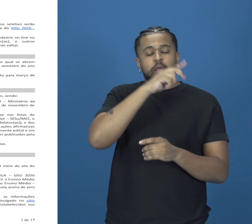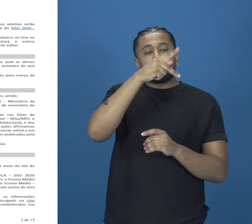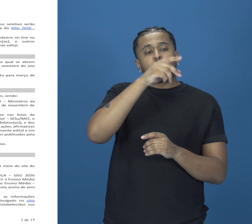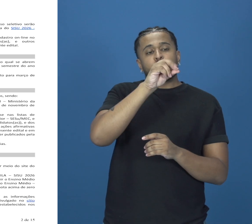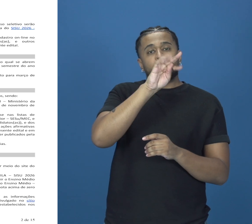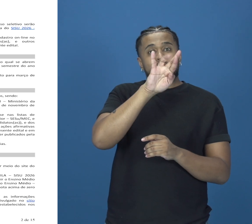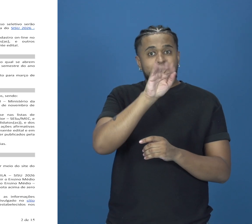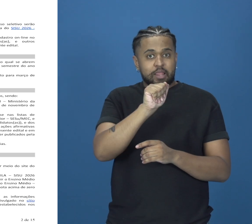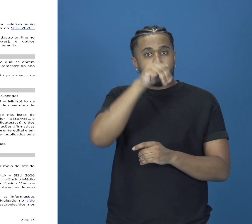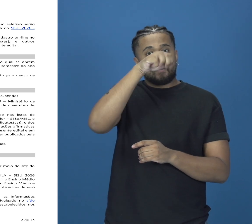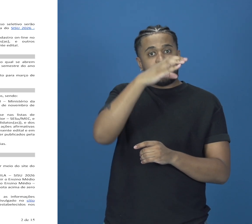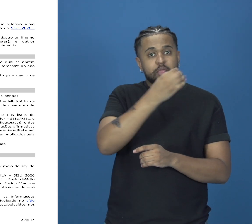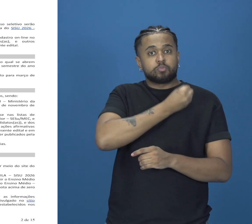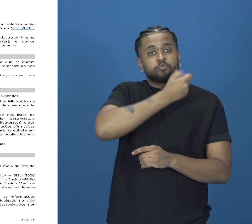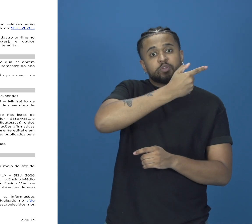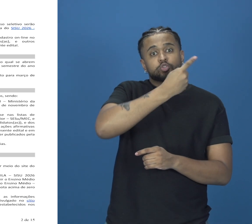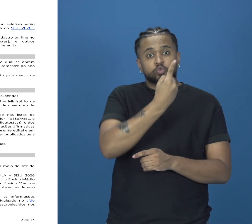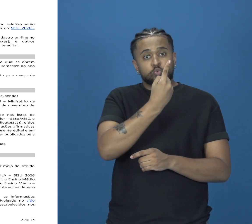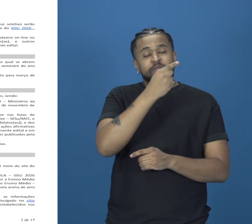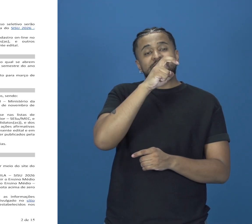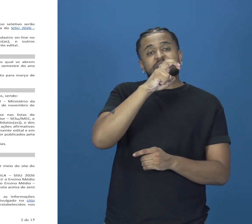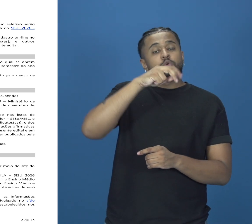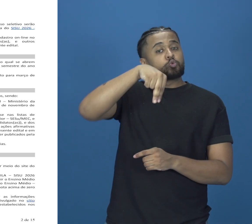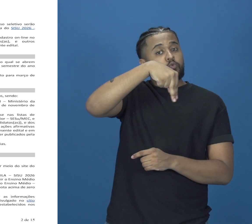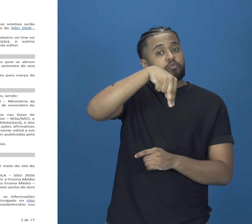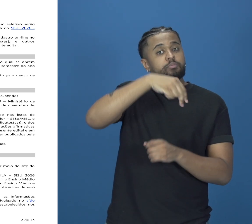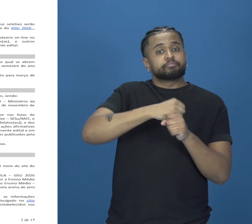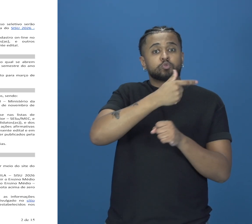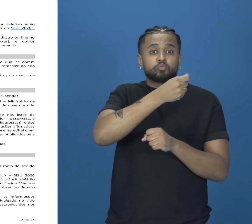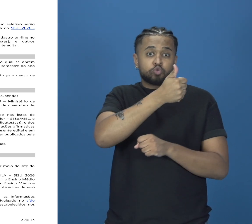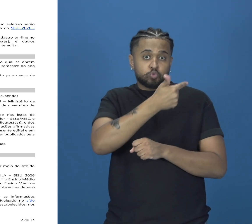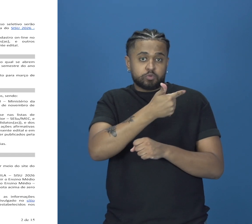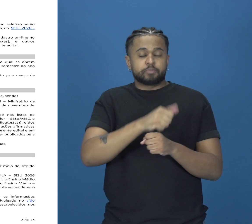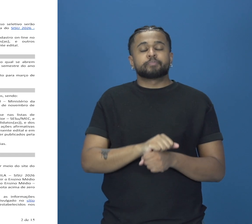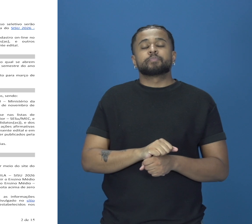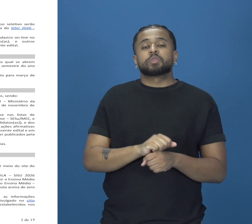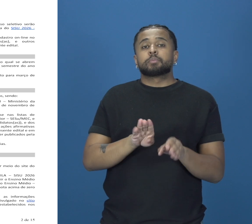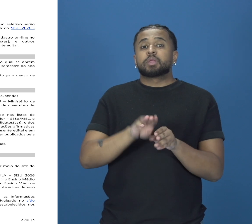Portaria Normativa MEC número 21, de 5 de novembro de 2012, e